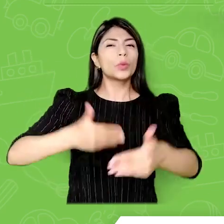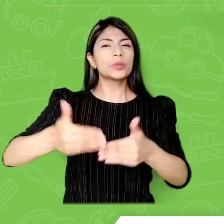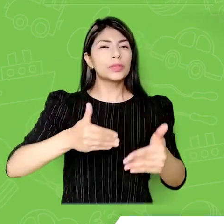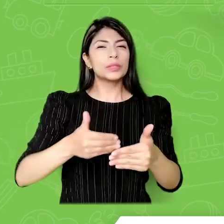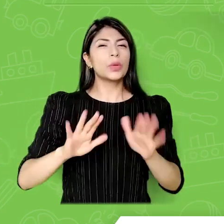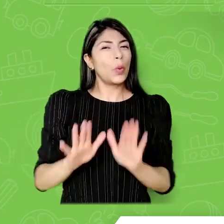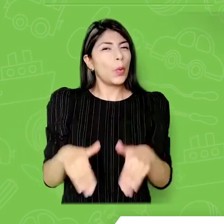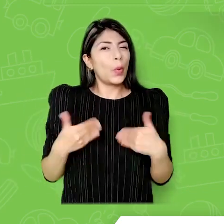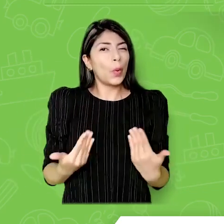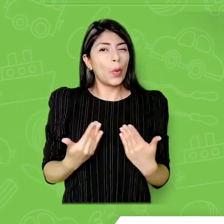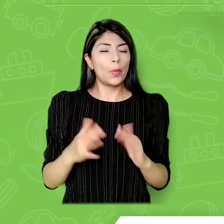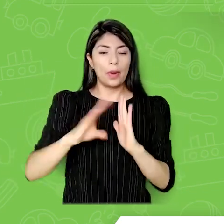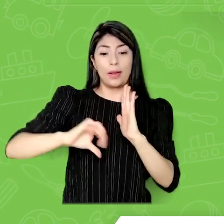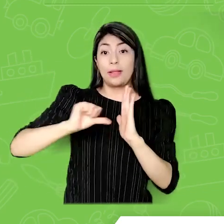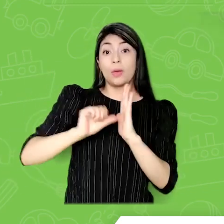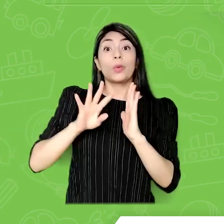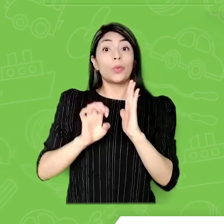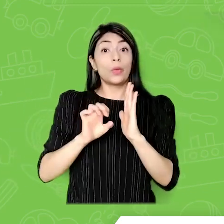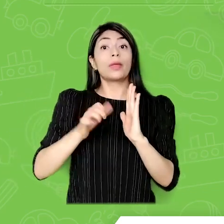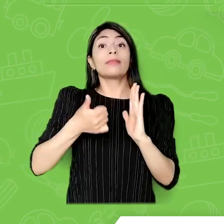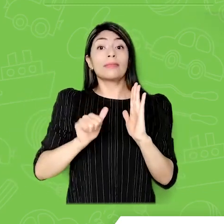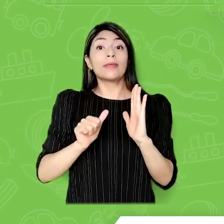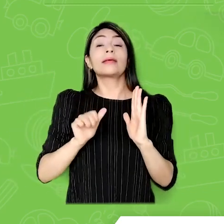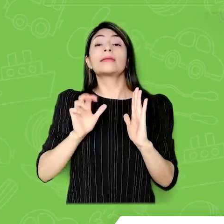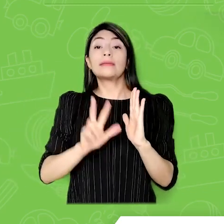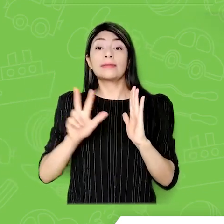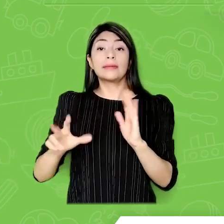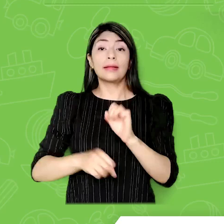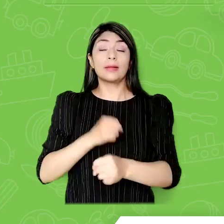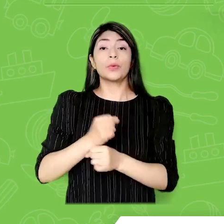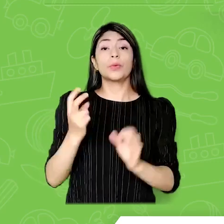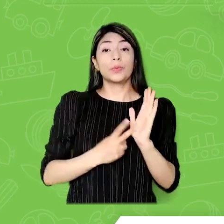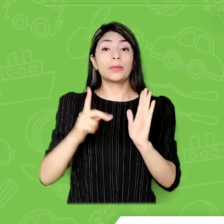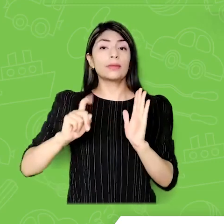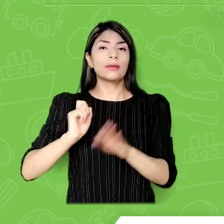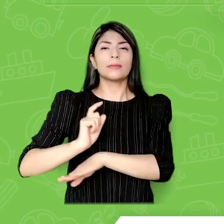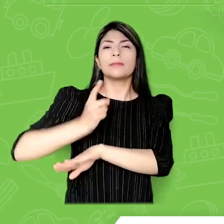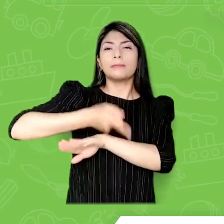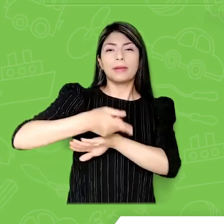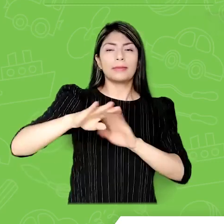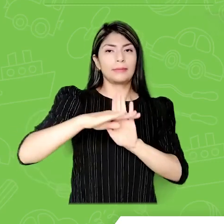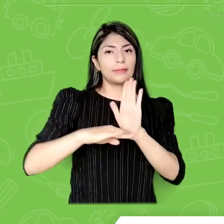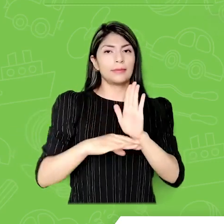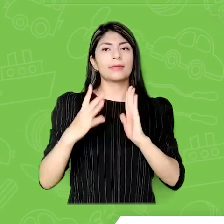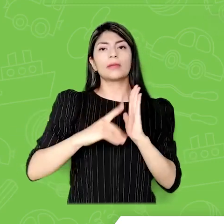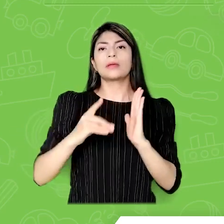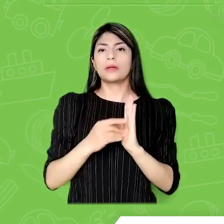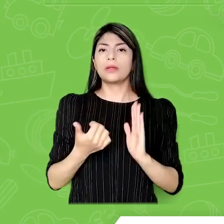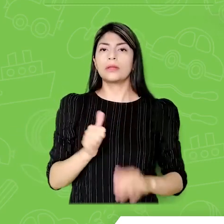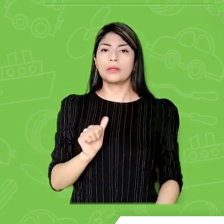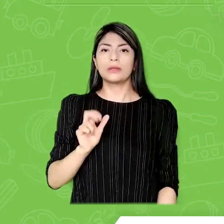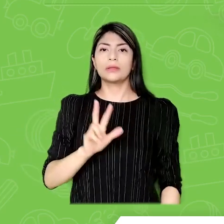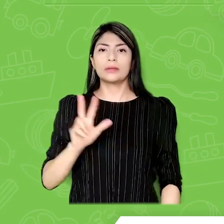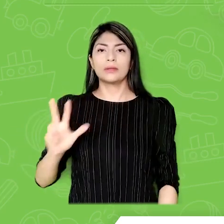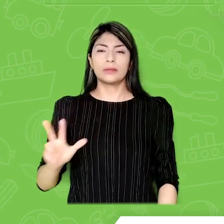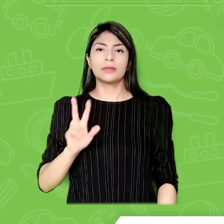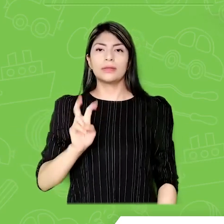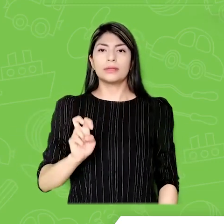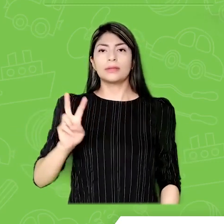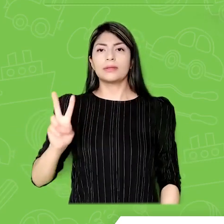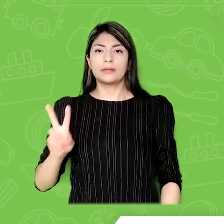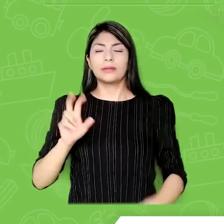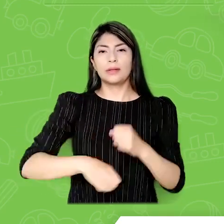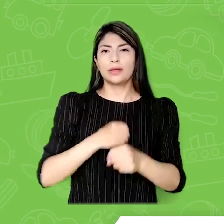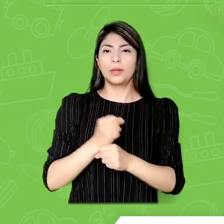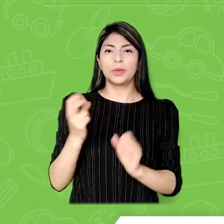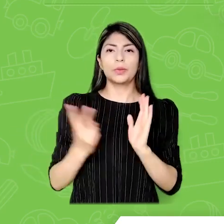de 2006, reglamentado por el Decreto 3373 de 2007, las fuentes de financiación de los